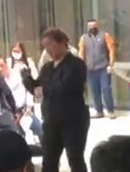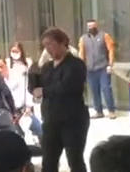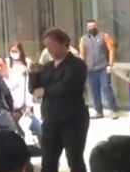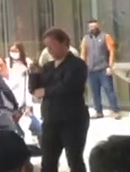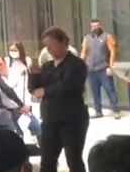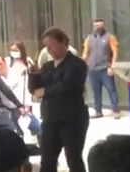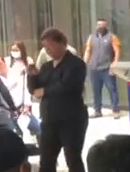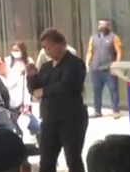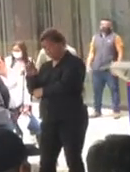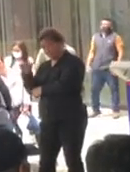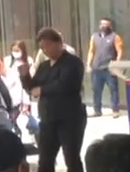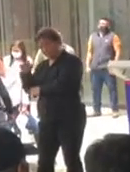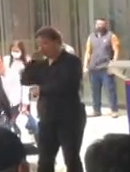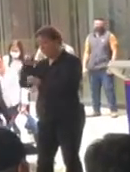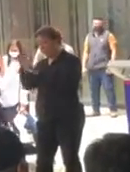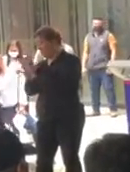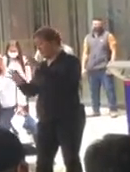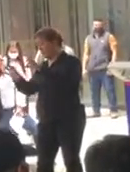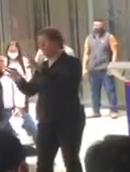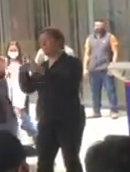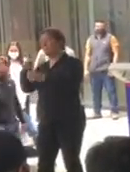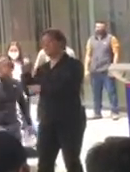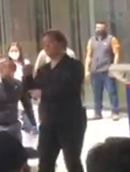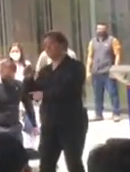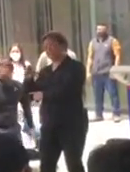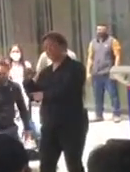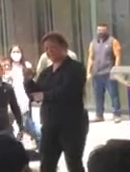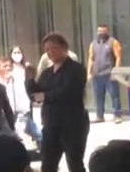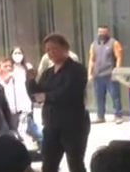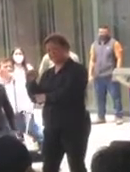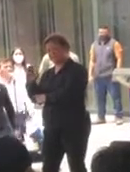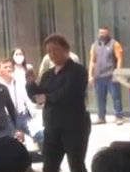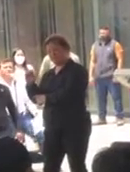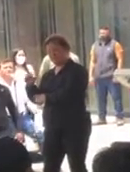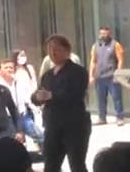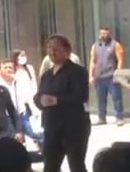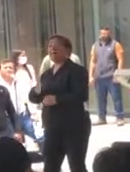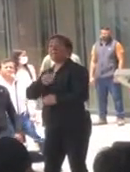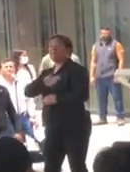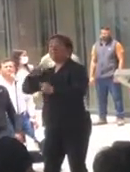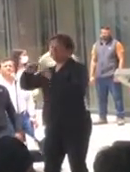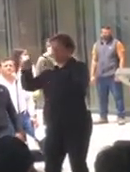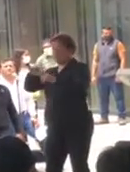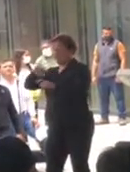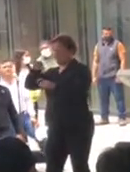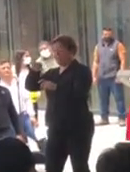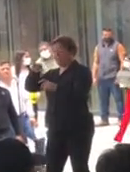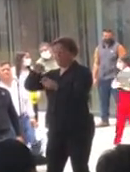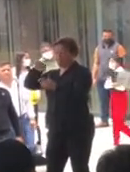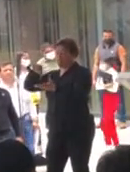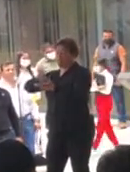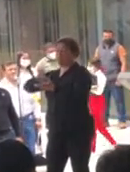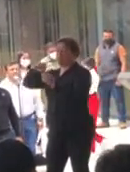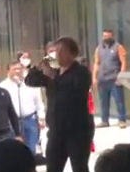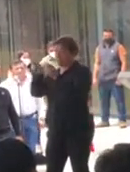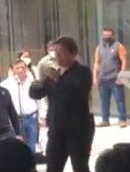ideales pacíficos y por la posición en la empresa do tras cada stand nacional de riesgos